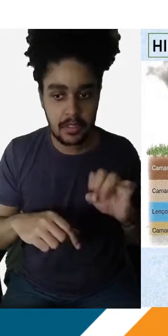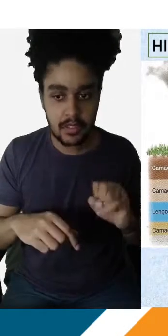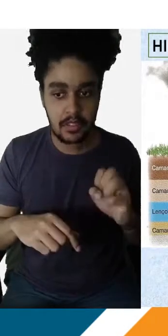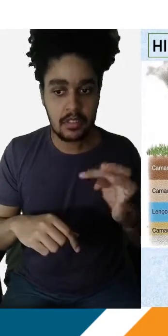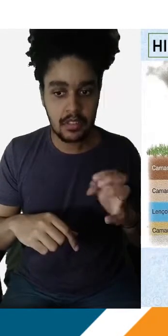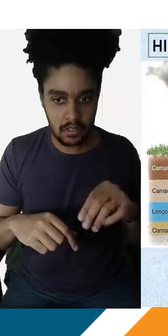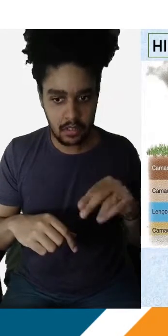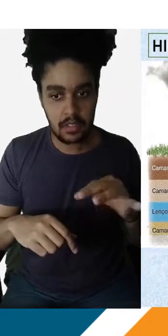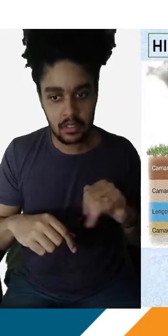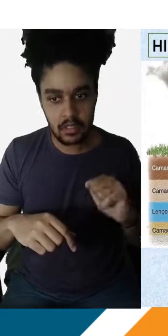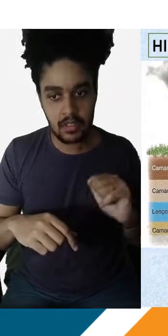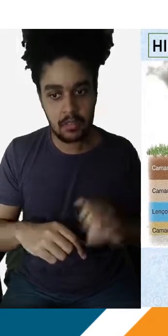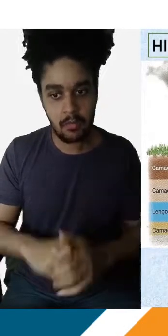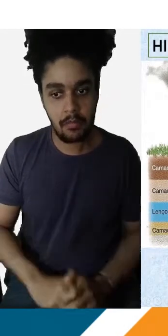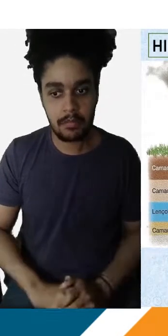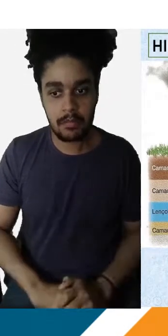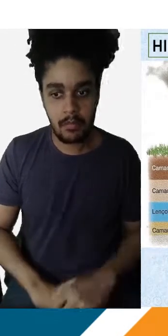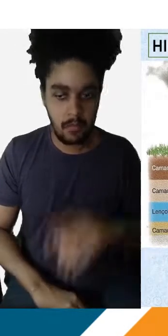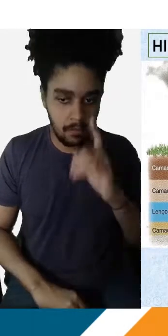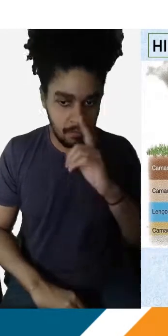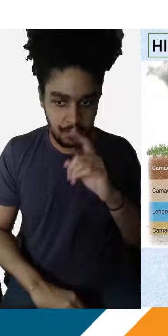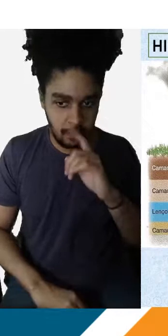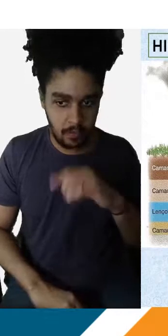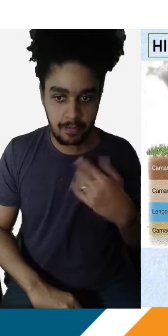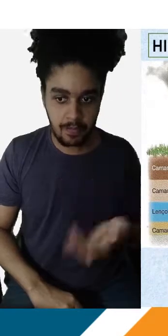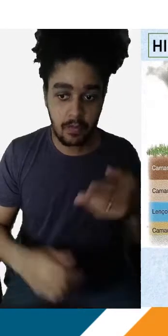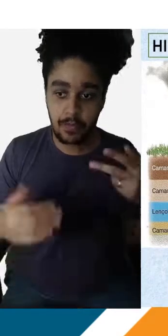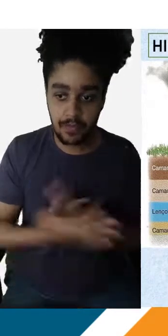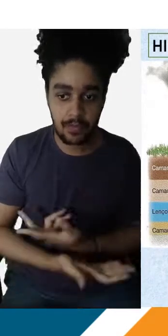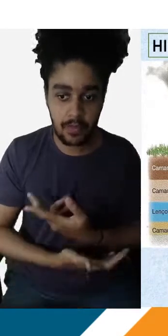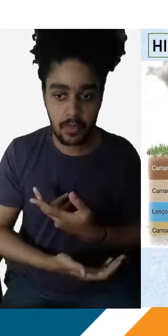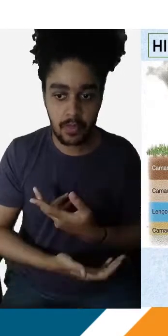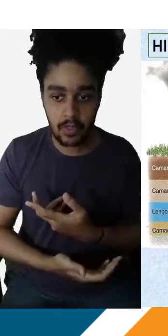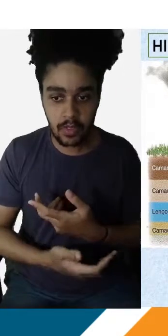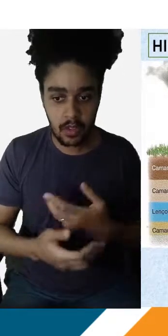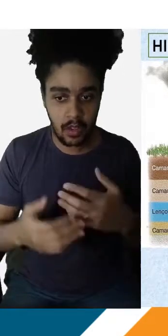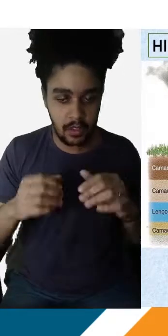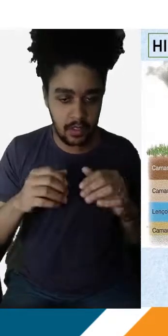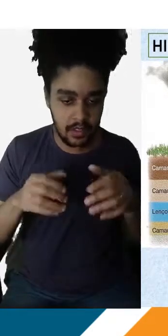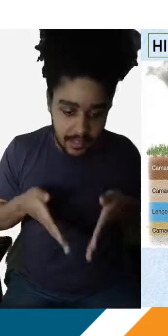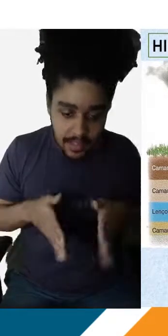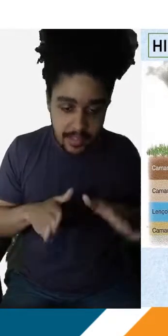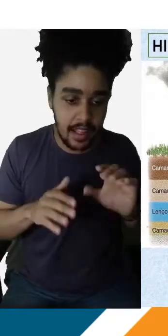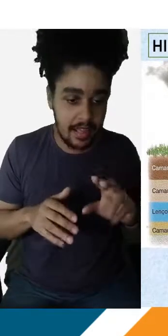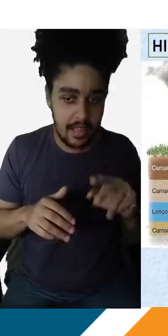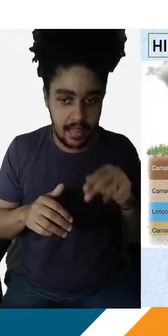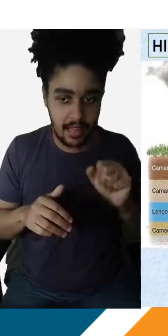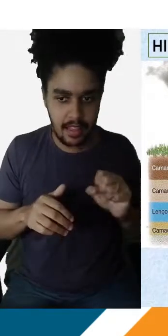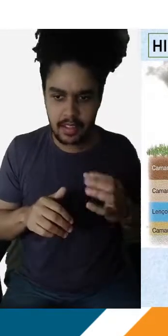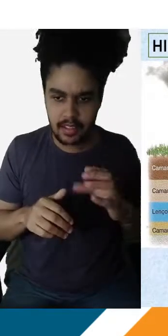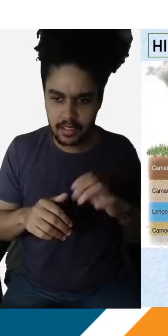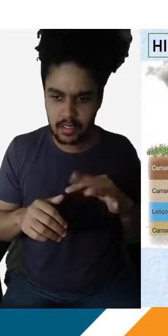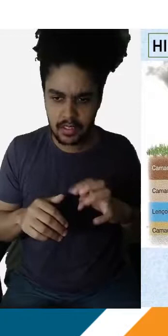o afloramento do lençol freático e, consequentemente, formando a nascente. É até